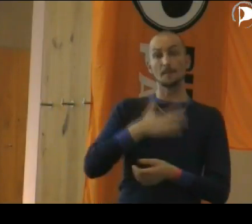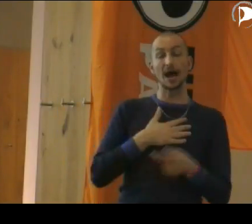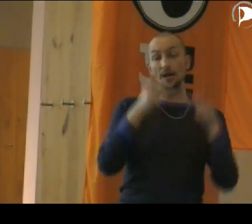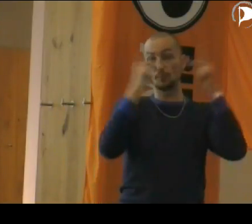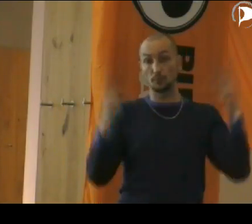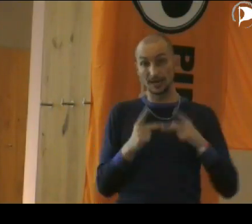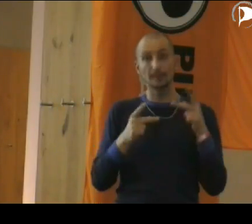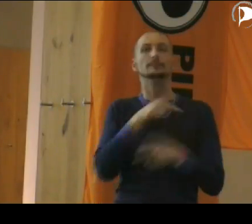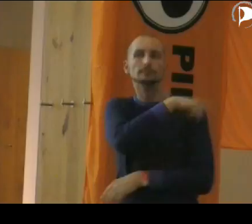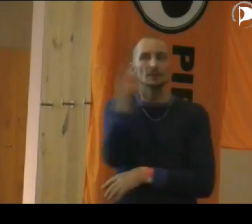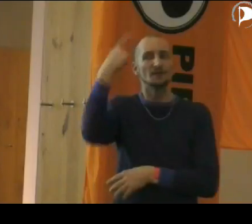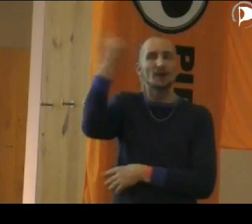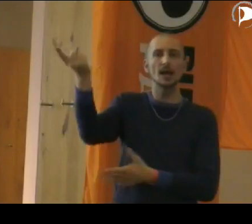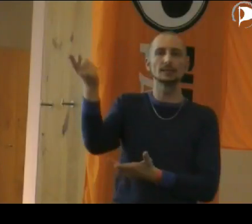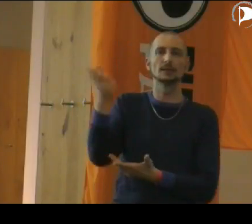was ich vorhabe